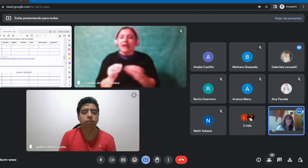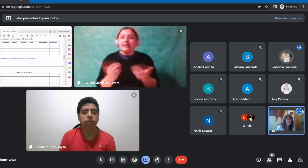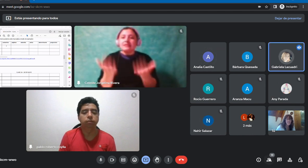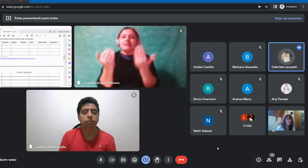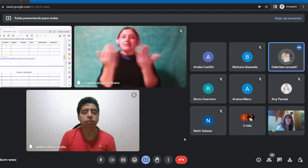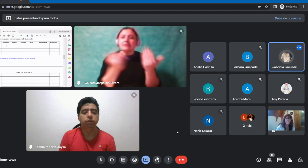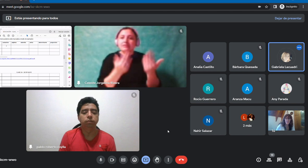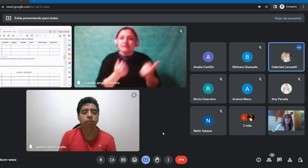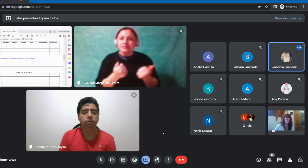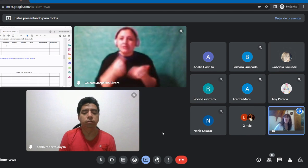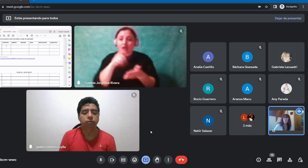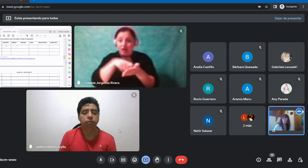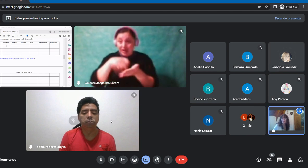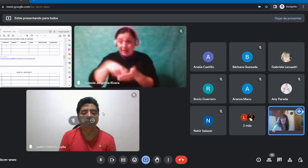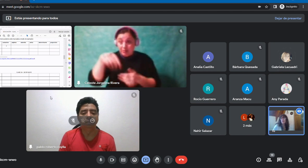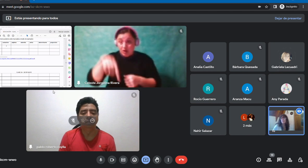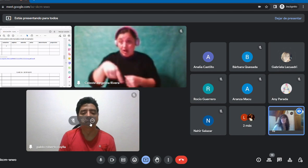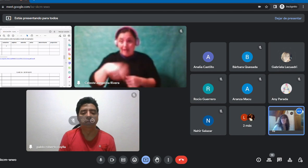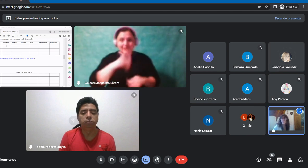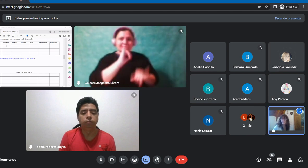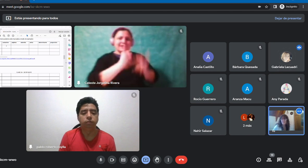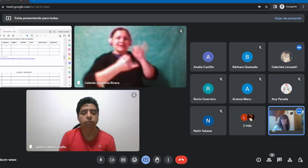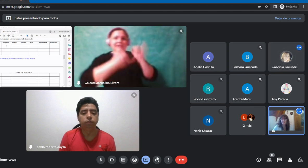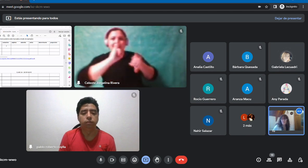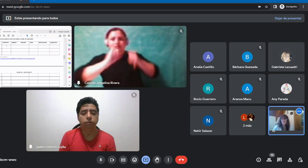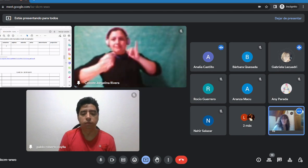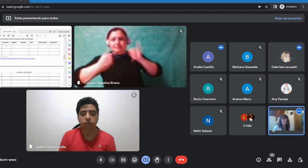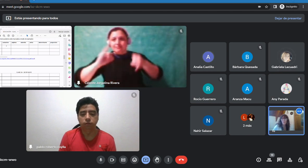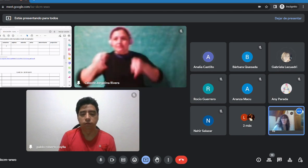Sí, profe. Sí, bueno.